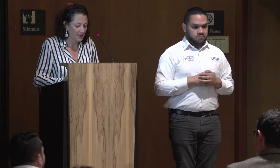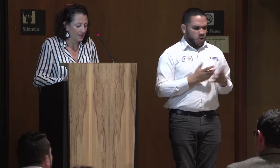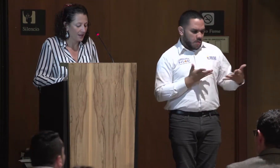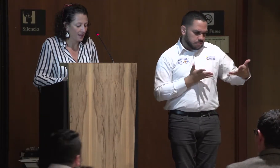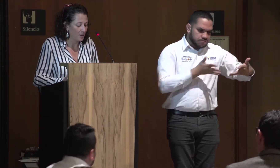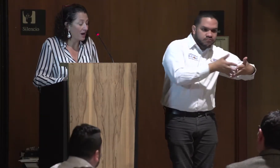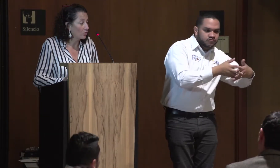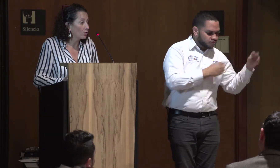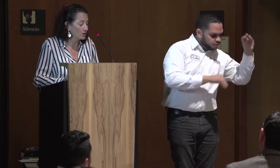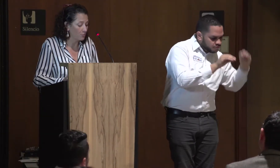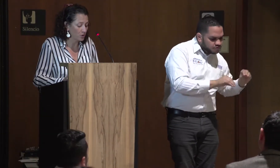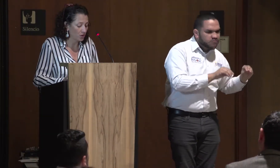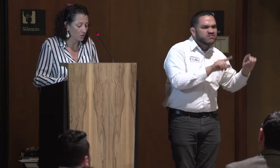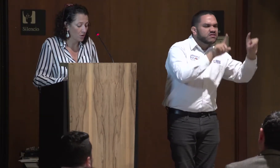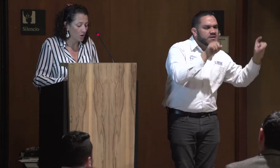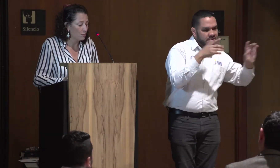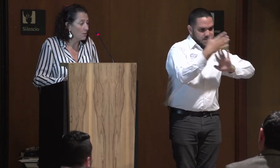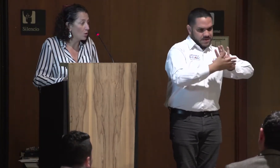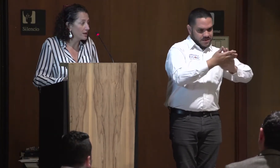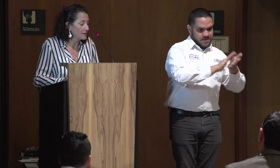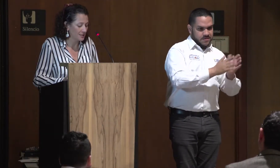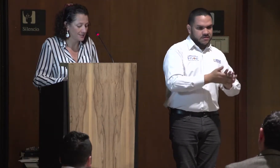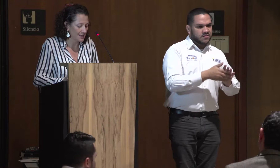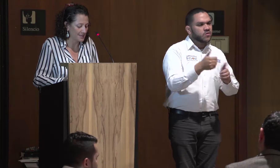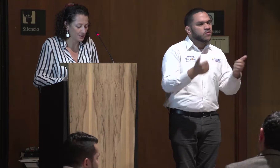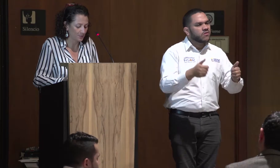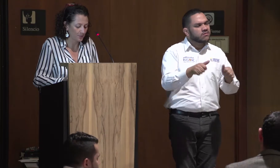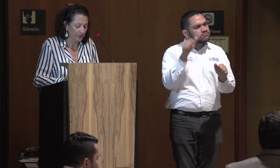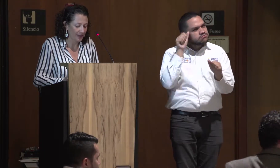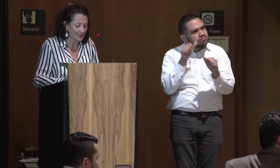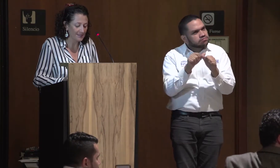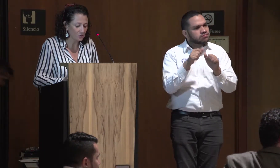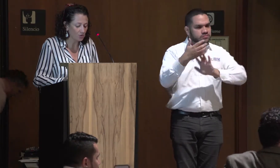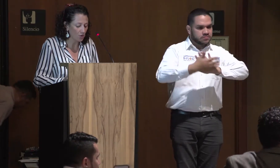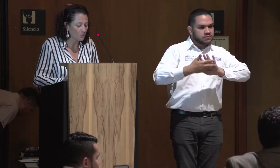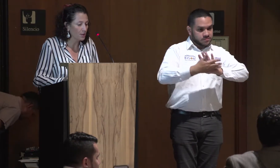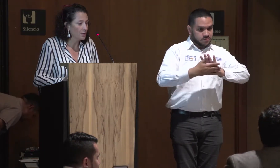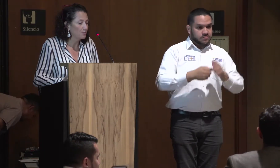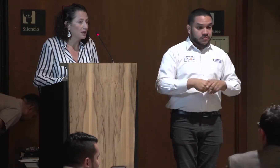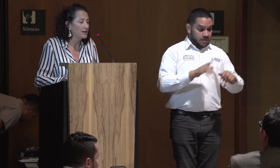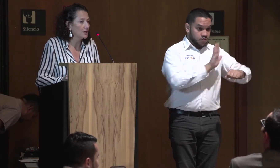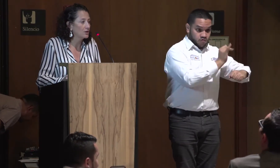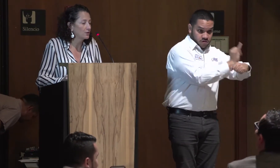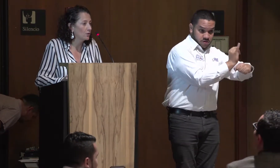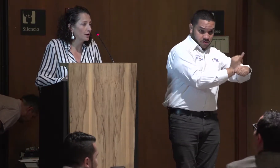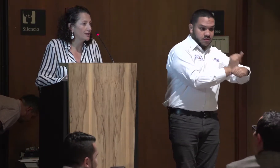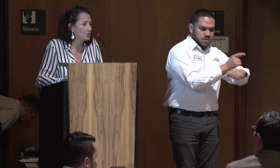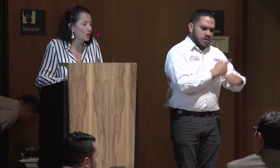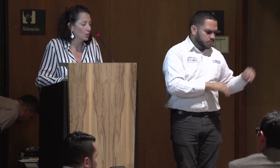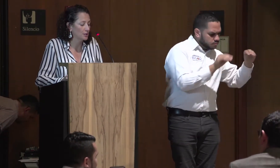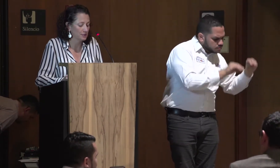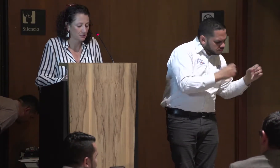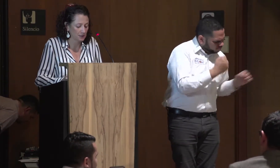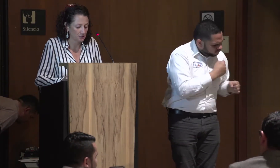paz, en el marco del proyecto Memoria en Señas, que esta institución viene desarrollando en